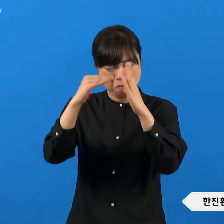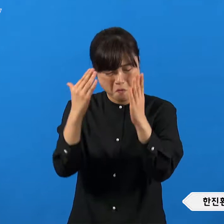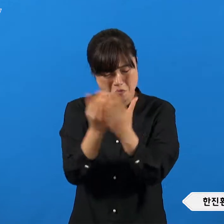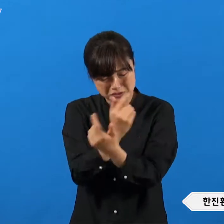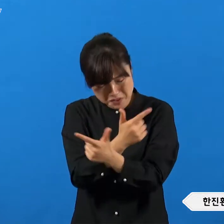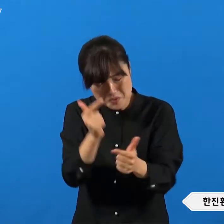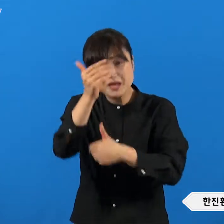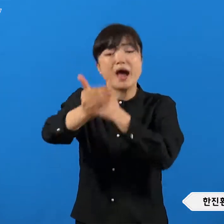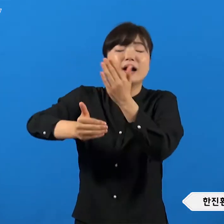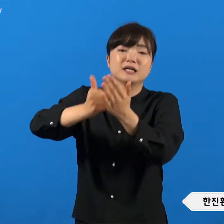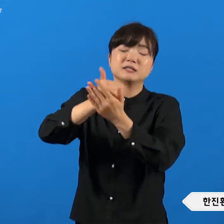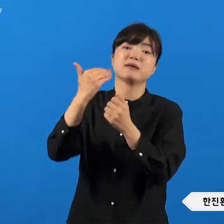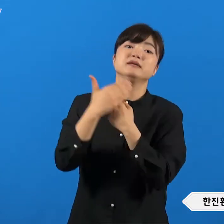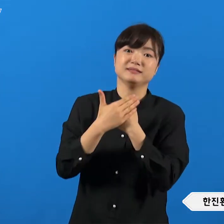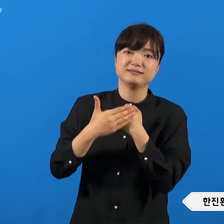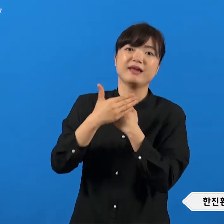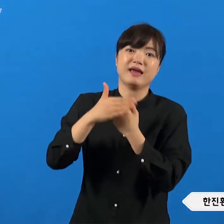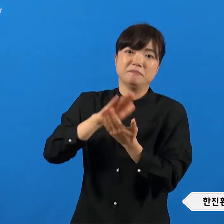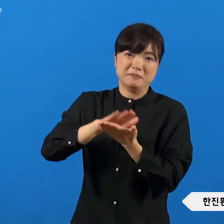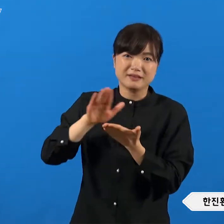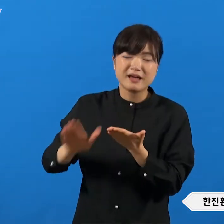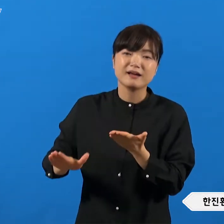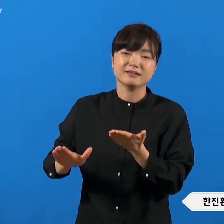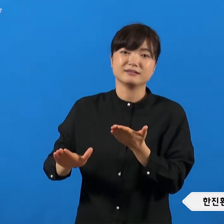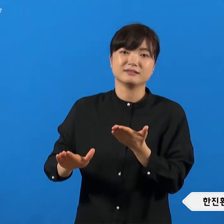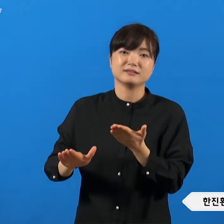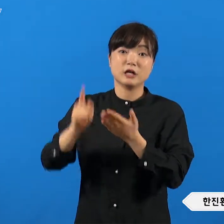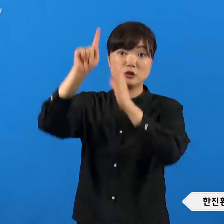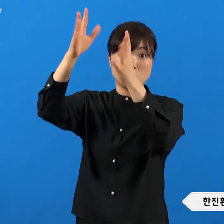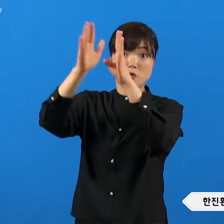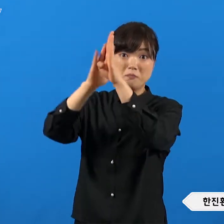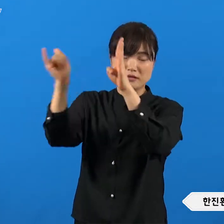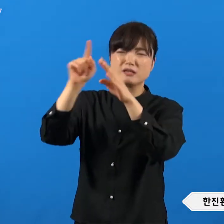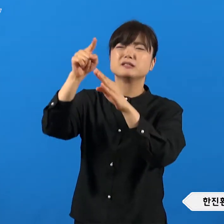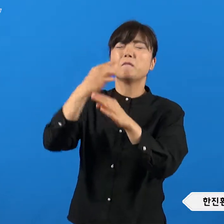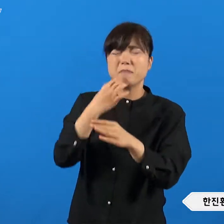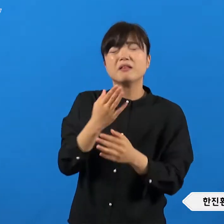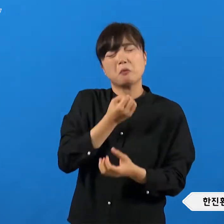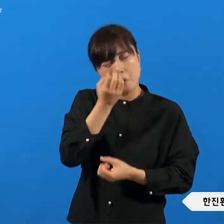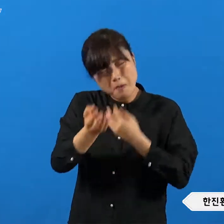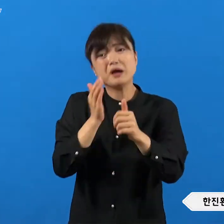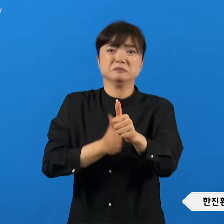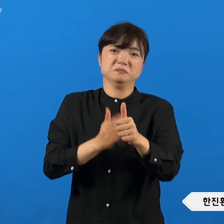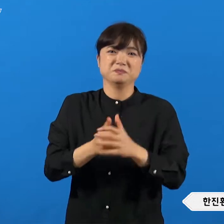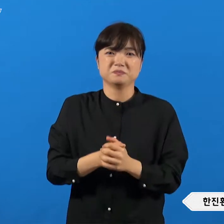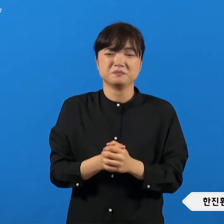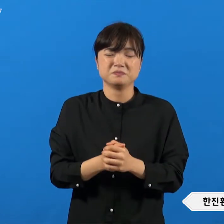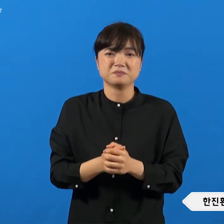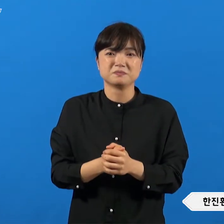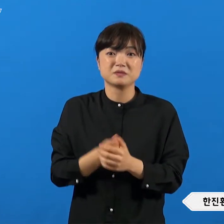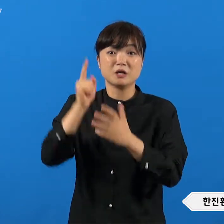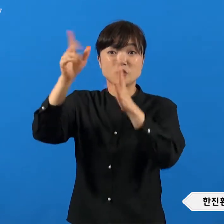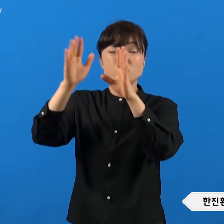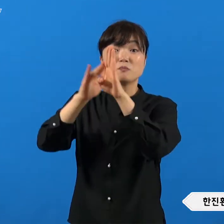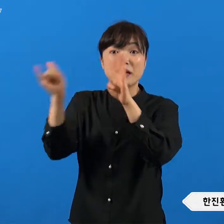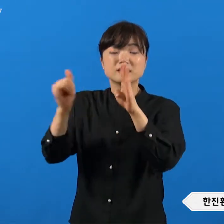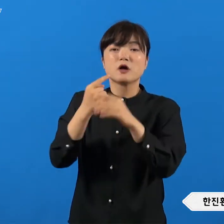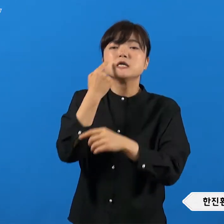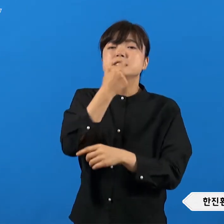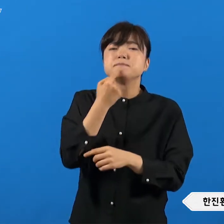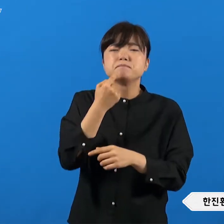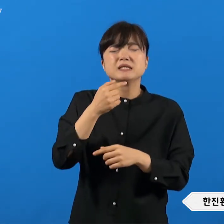모든 것이 하나님의 은혜입니다. 우리 천국 백성은 그것을 고백합니다. 천국 백성은